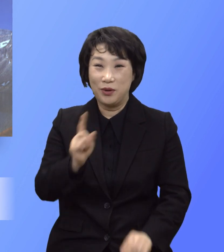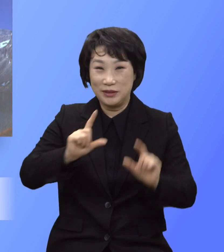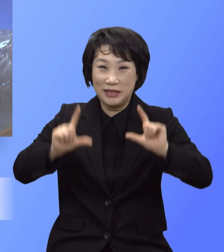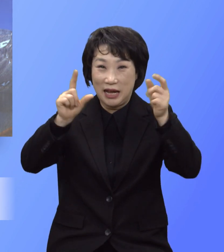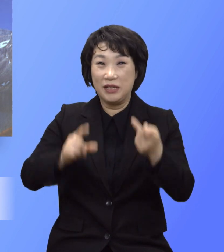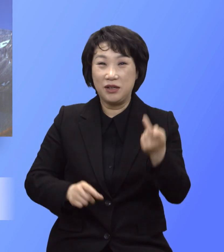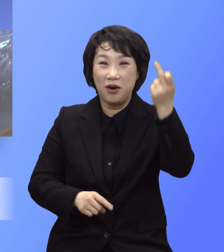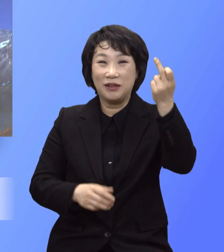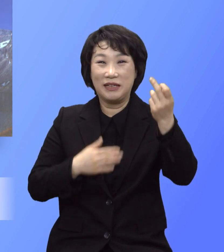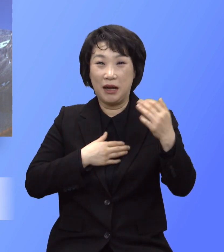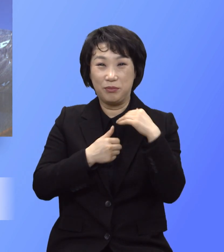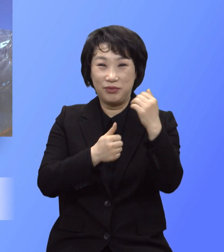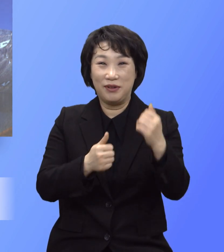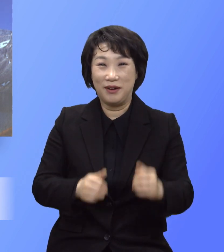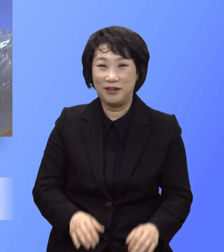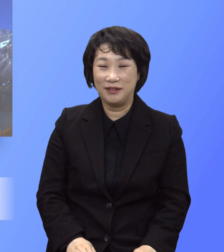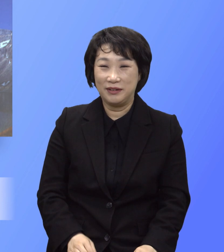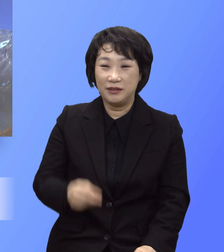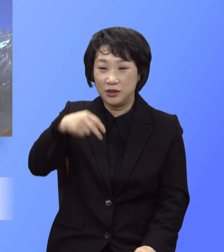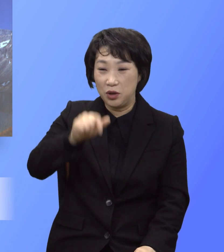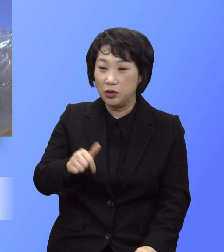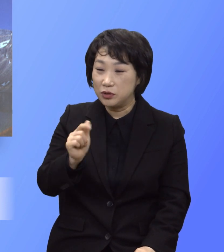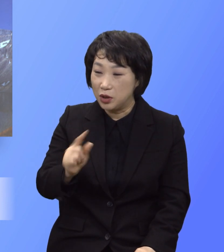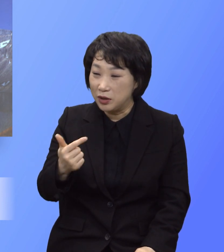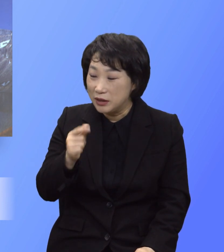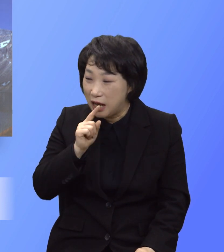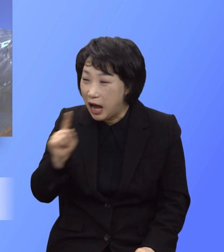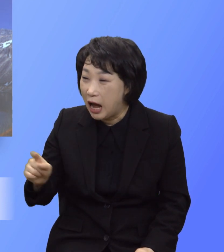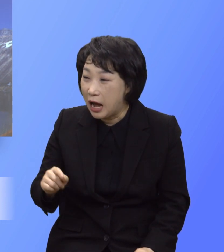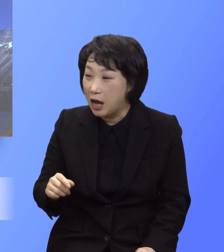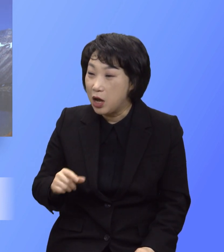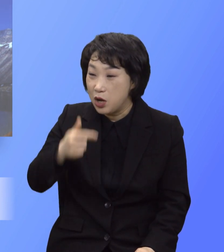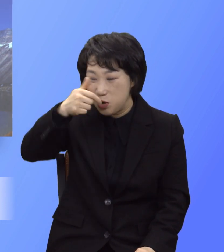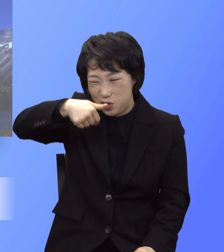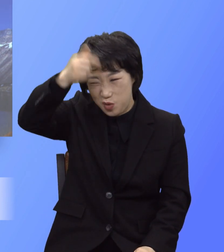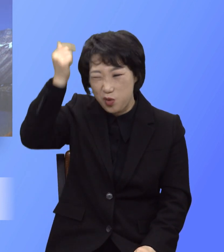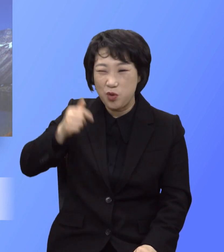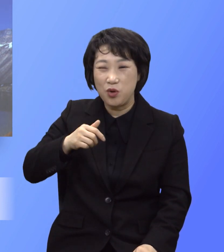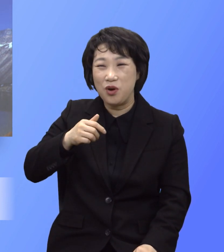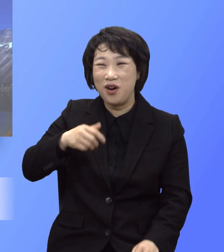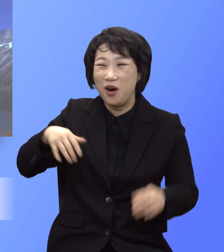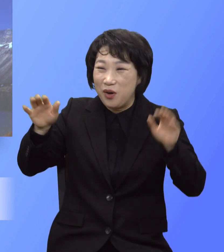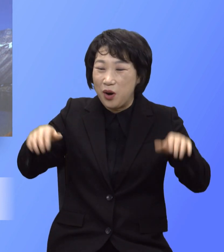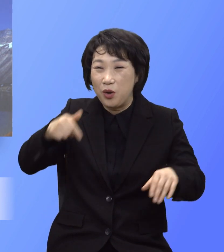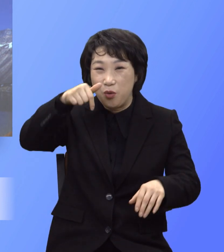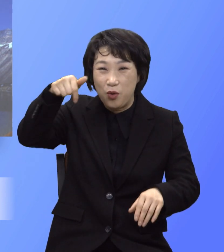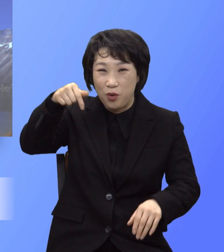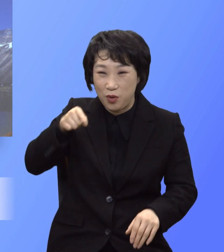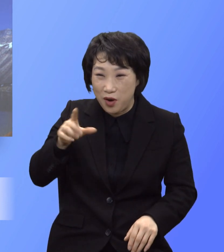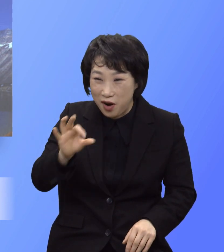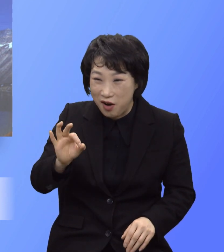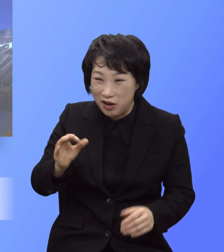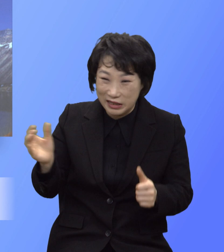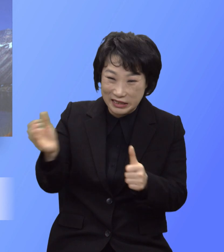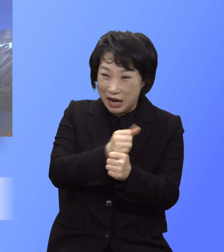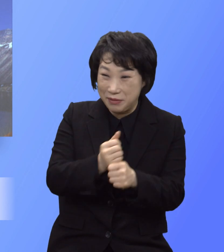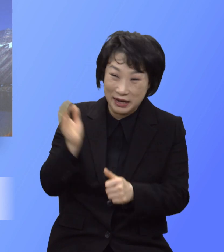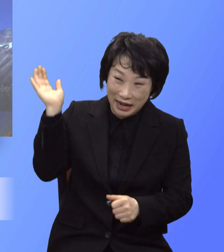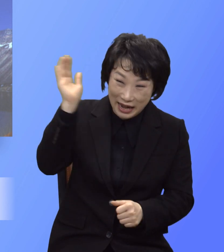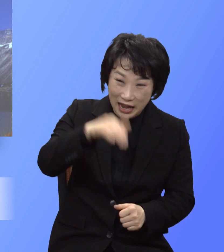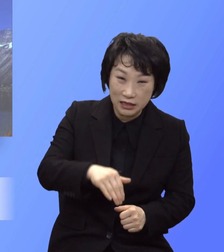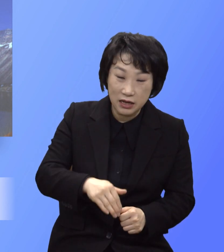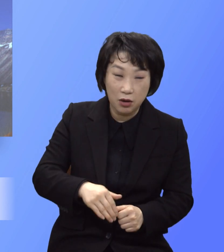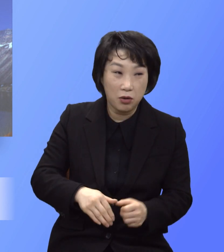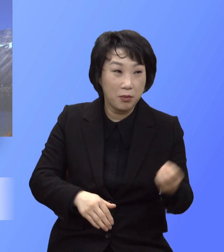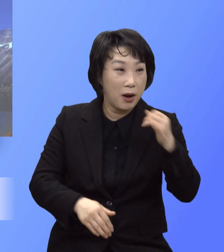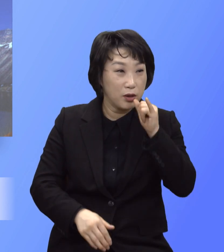야 석전아 우리 꽁 잡으러 갈래? 그때는 뭐 동네에 꽁들도 많이 있고 그럴 때